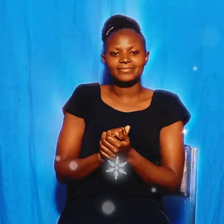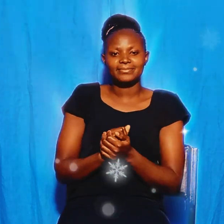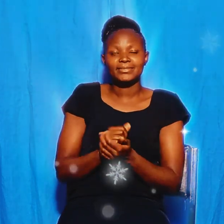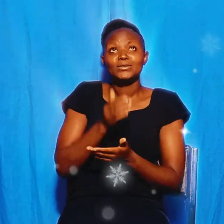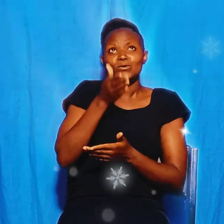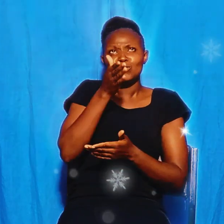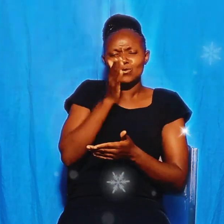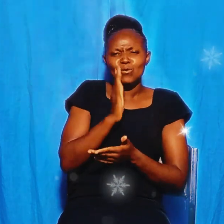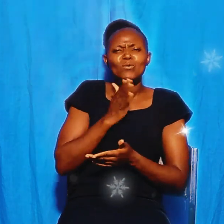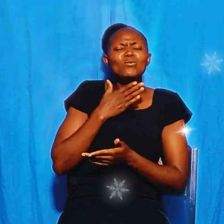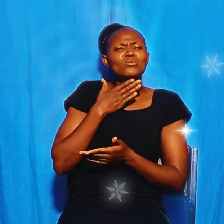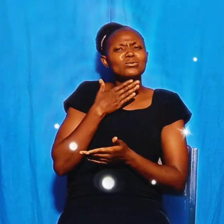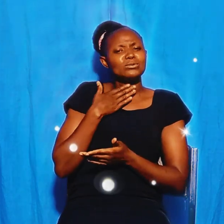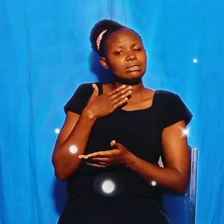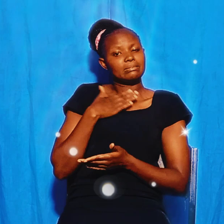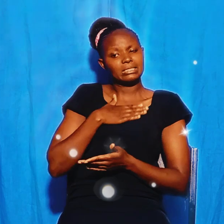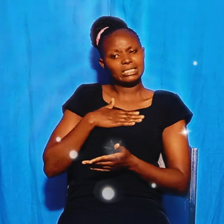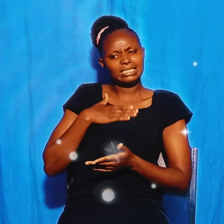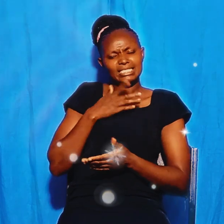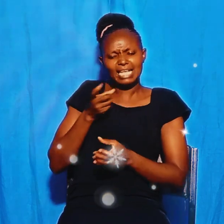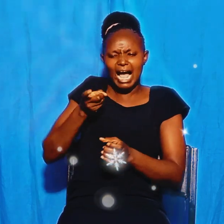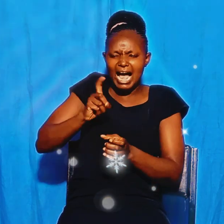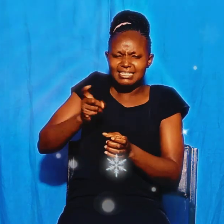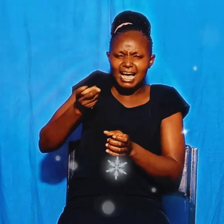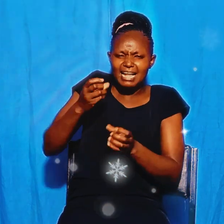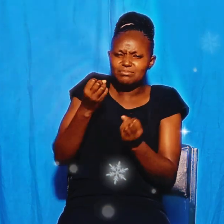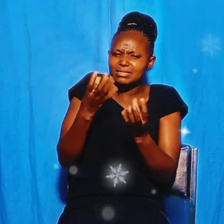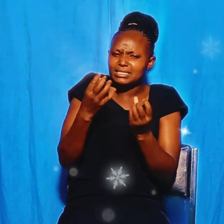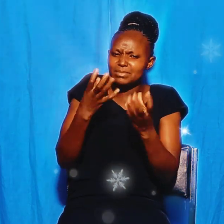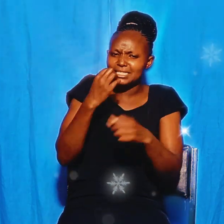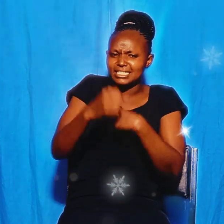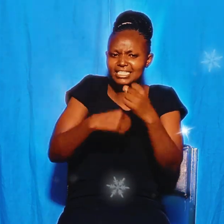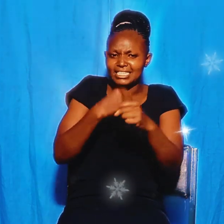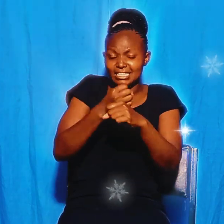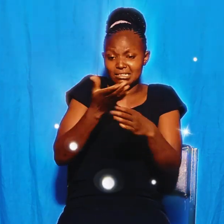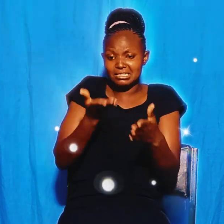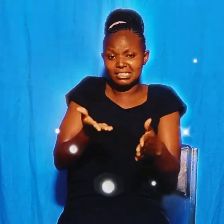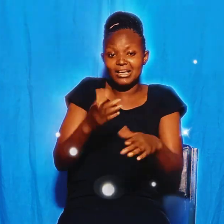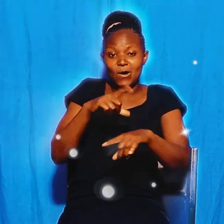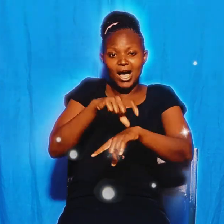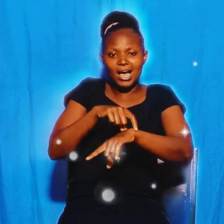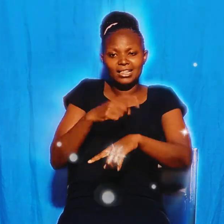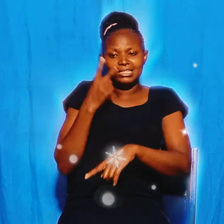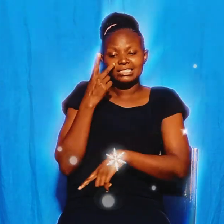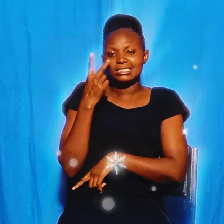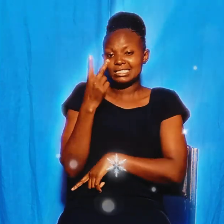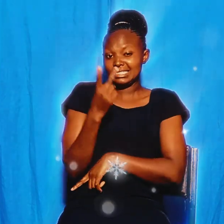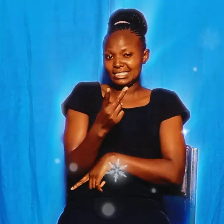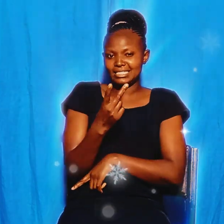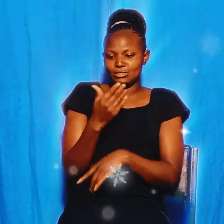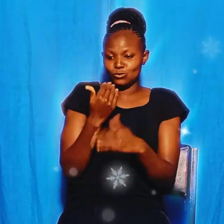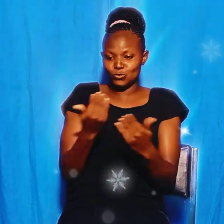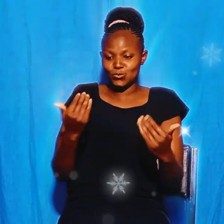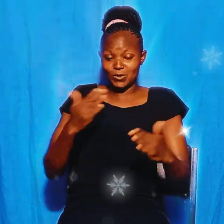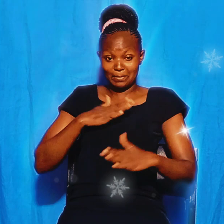amathime na miaka minge tuniani. Mwone yesu kuhuwe mwo. Na